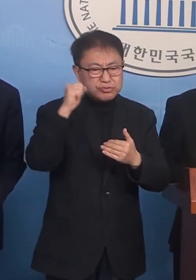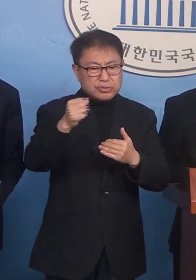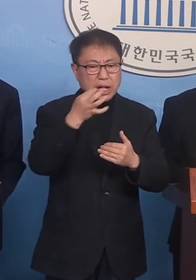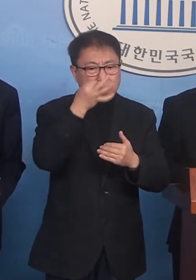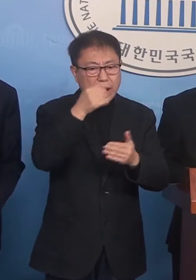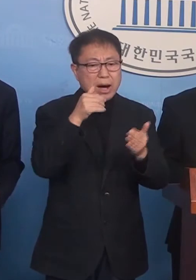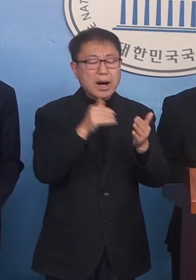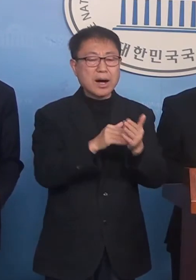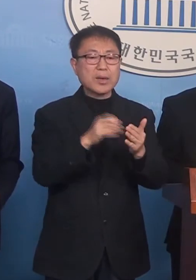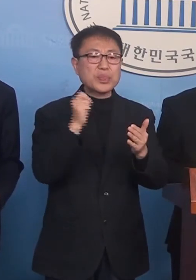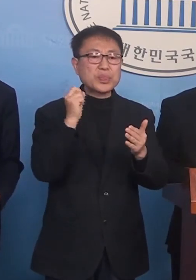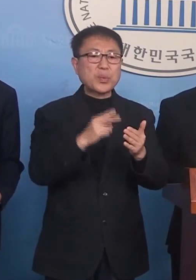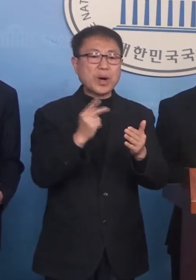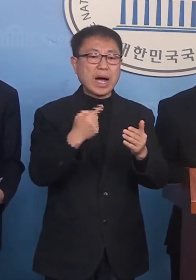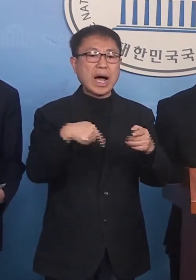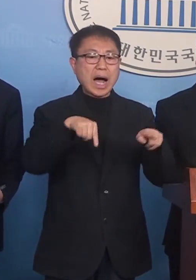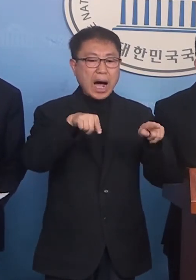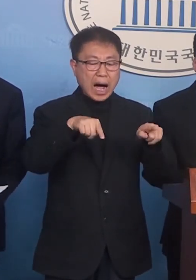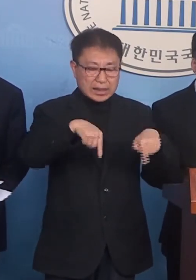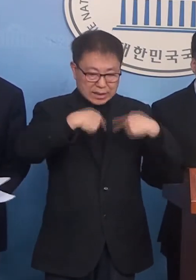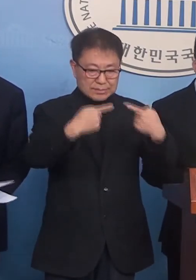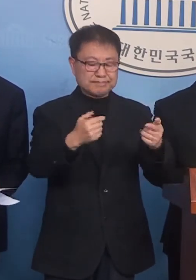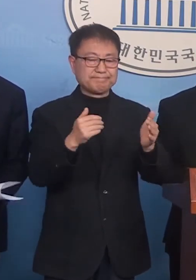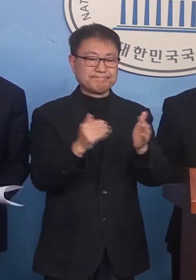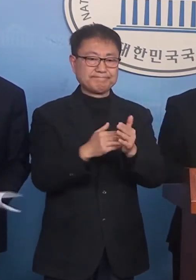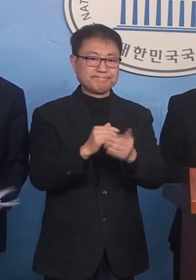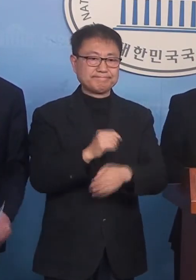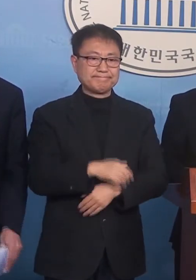생생하게 경청하고 함께 해왔습니다.